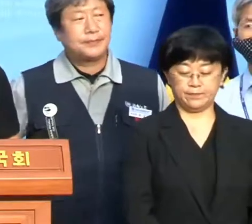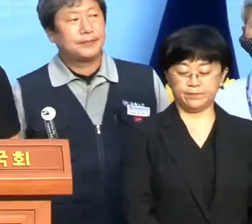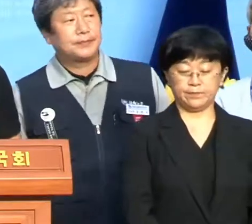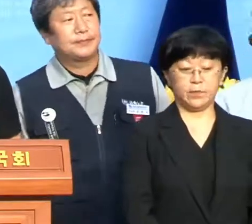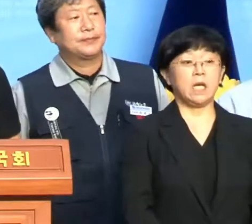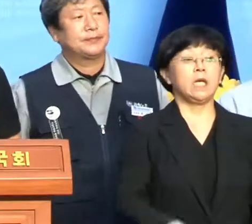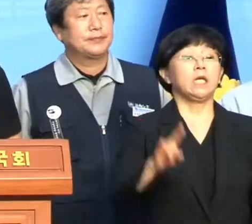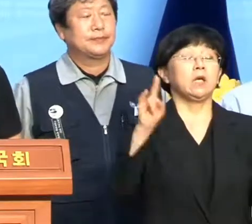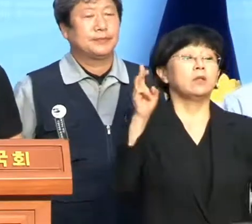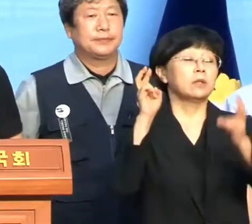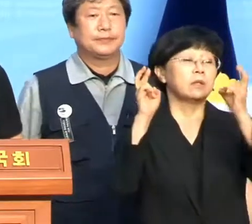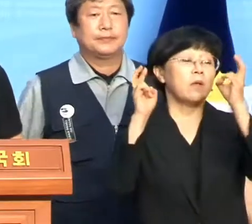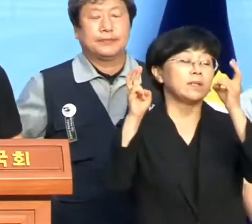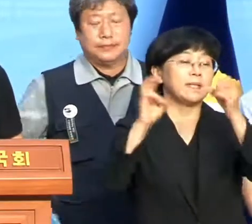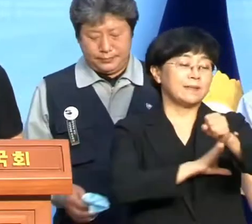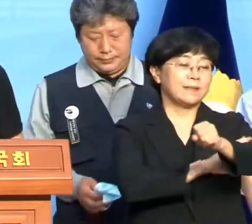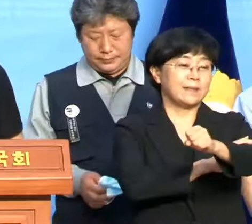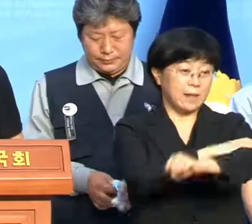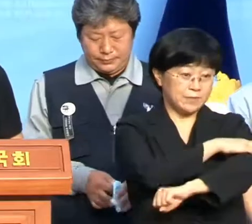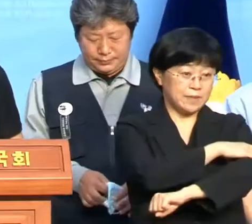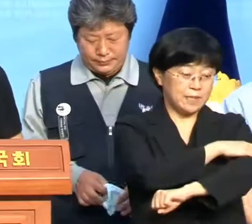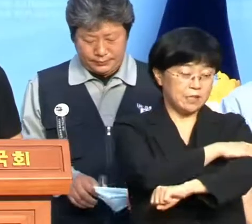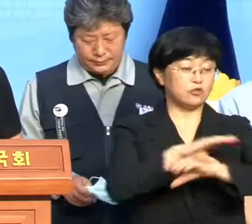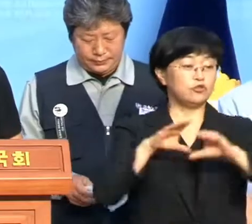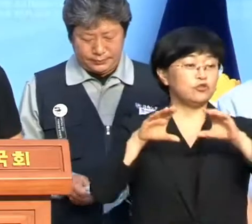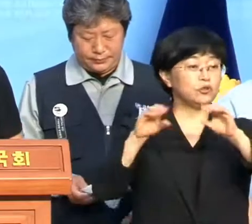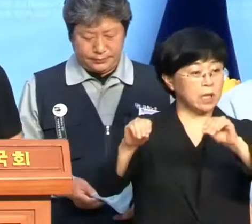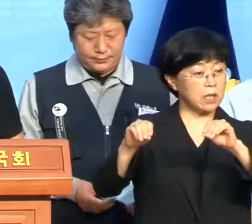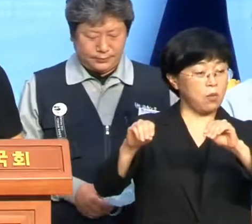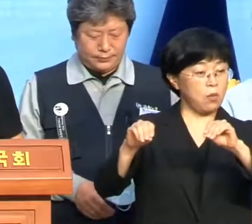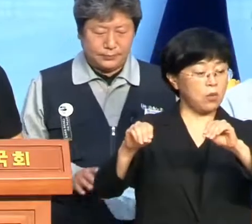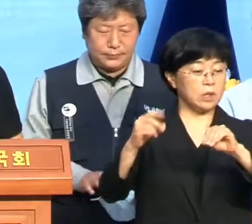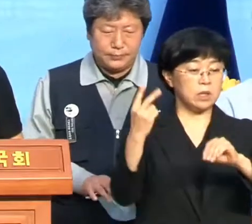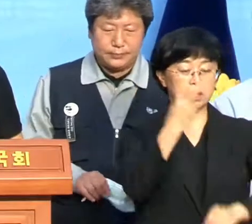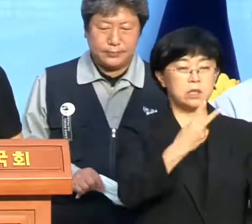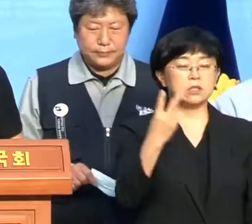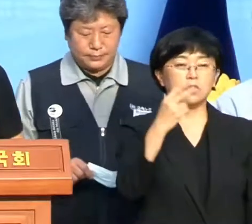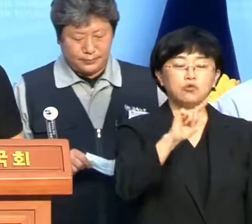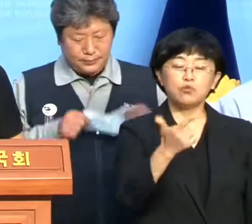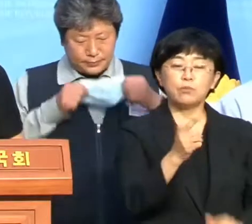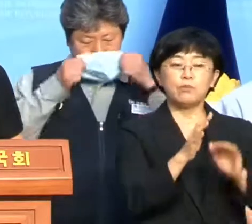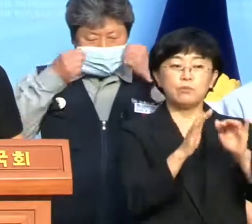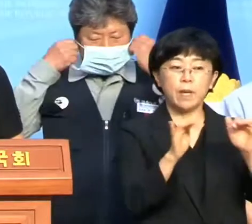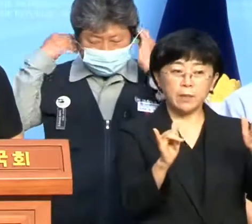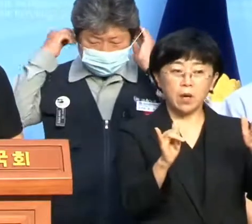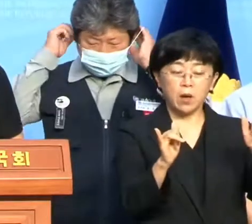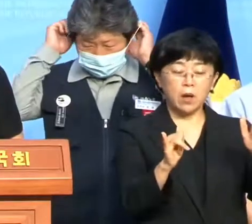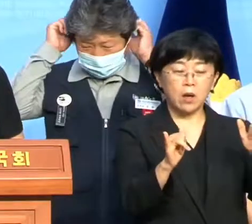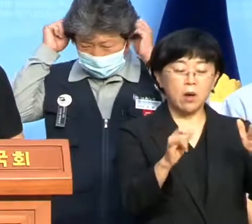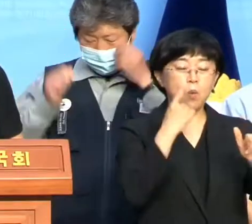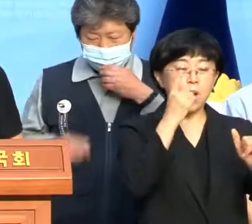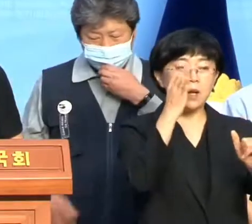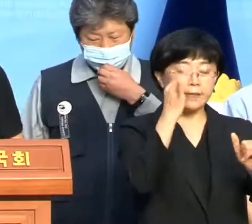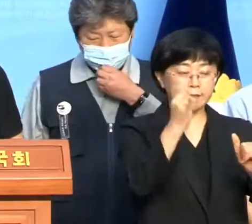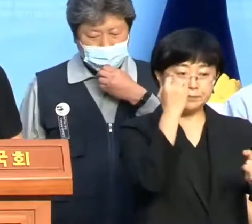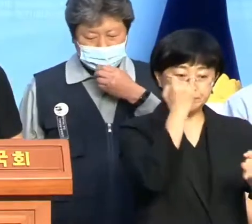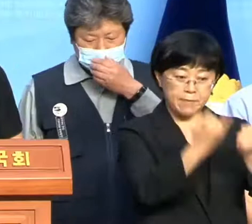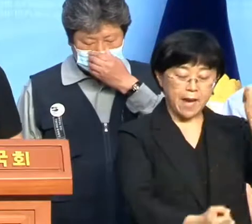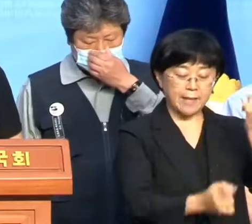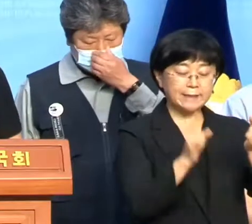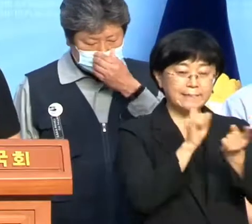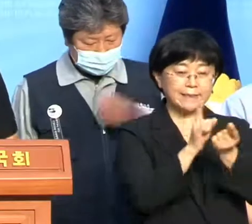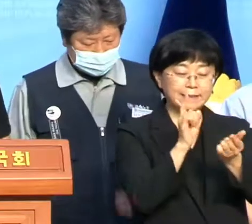현대중공업은 각질 즉각 중단하고 2천 600명 이 책 우리 임금 직접